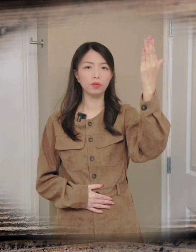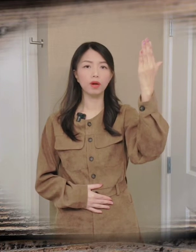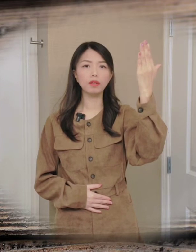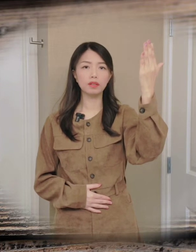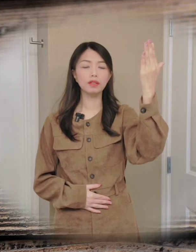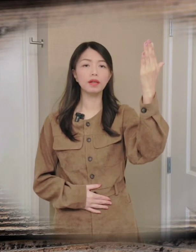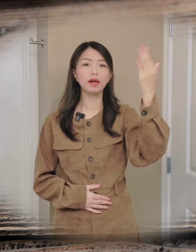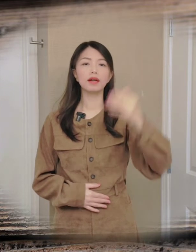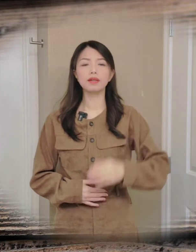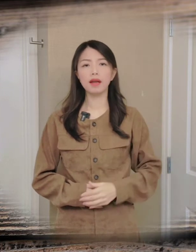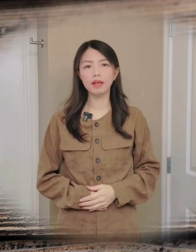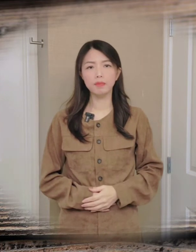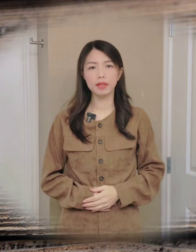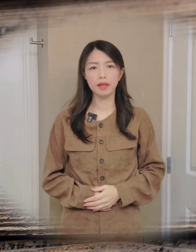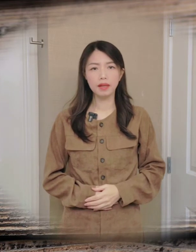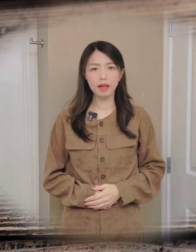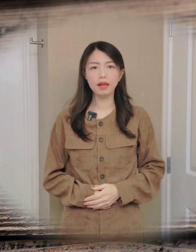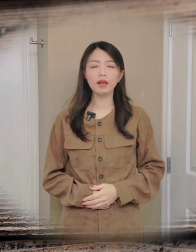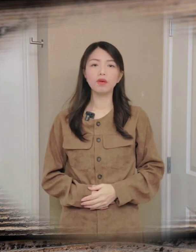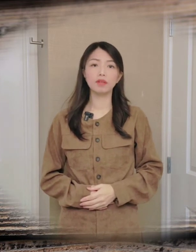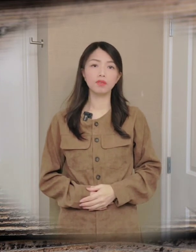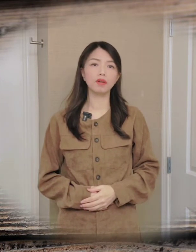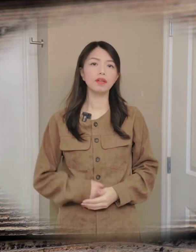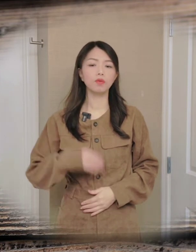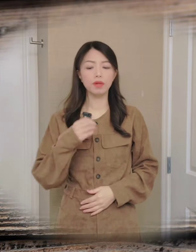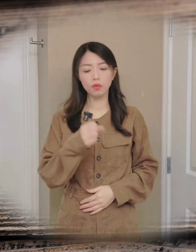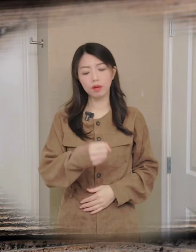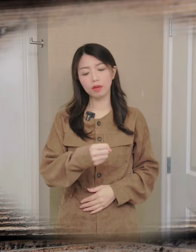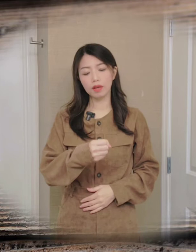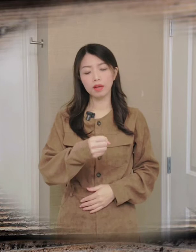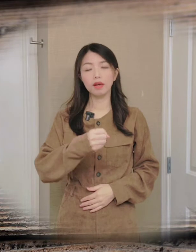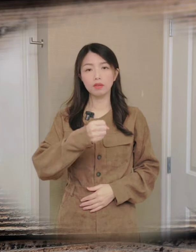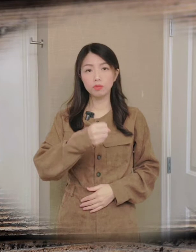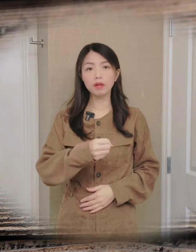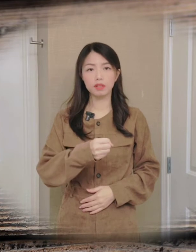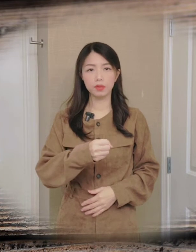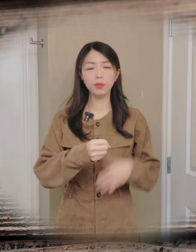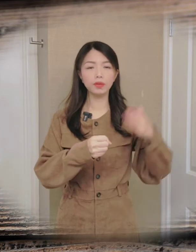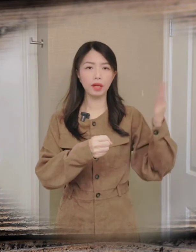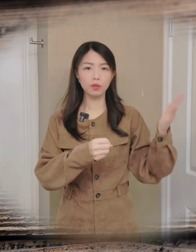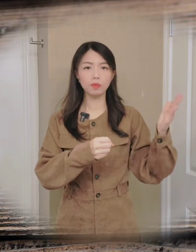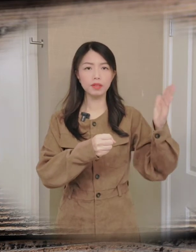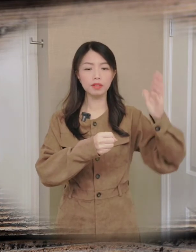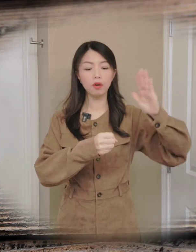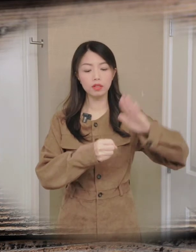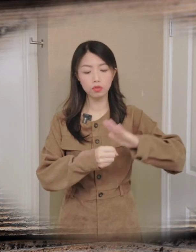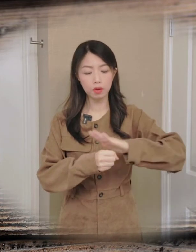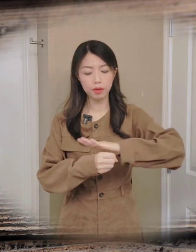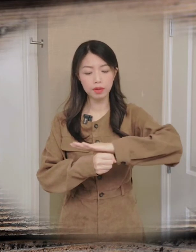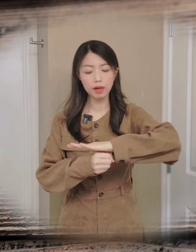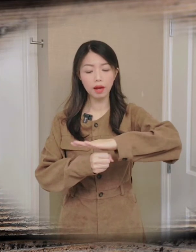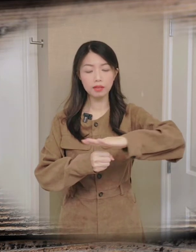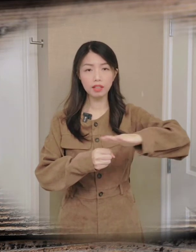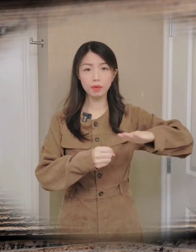주시면 되고요. 그 사랑의 빛, 사랑이라고 한 뜻의 수어는 왼손이 이렇게 주먹을 쥐시고 다른 손은 펴셔서 이